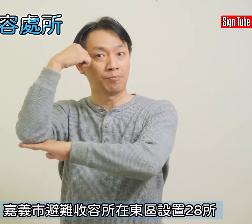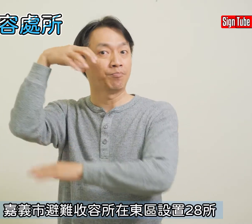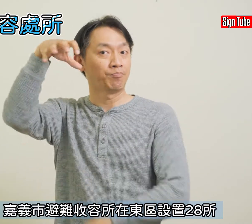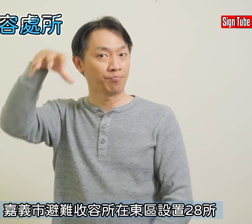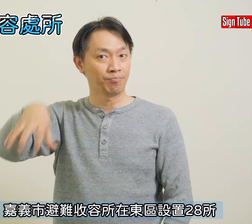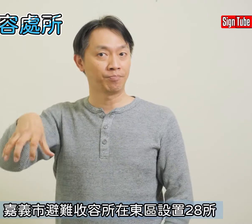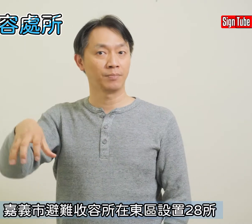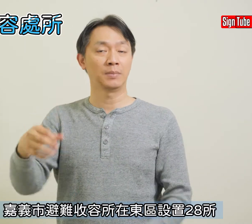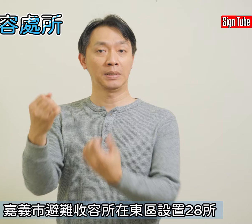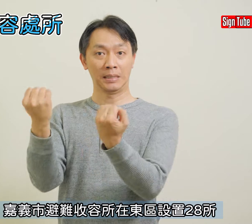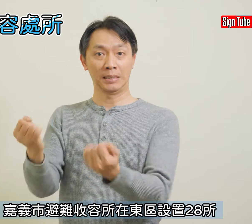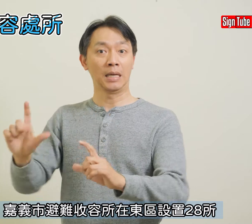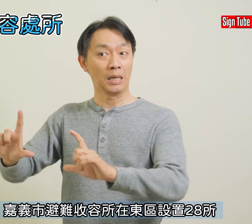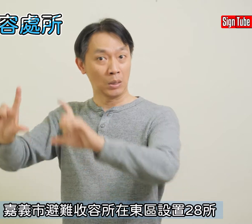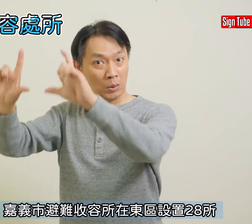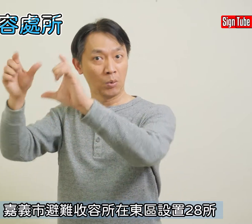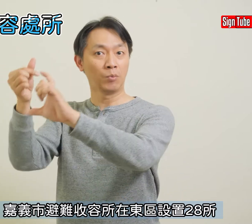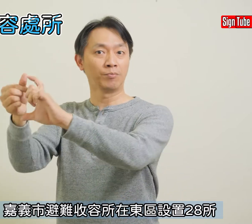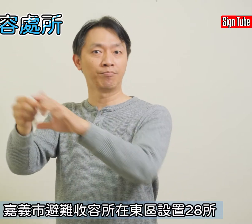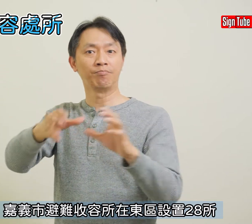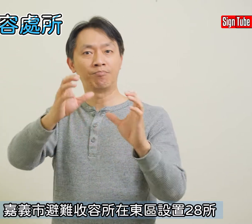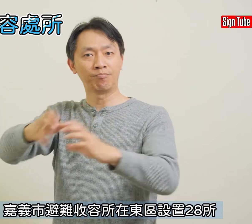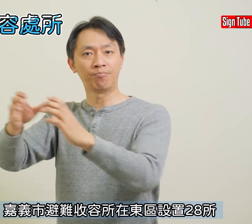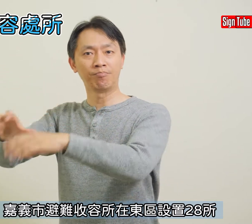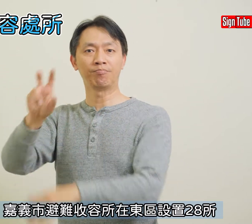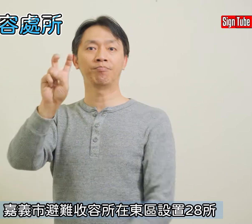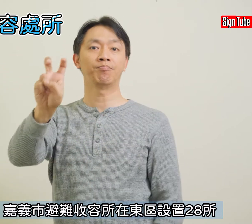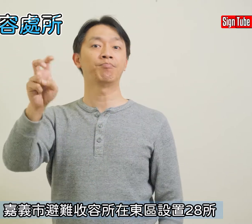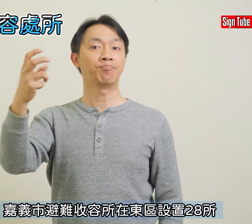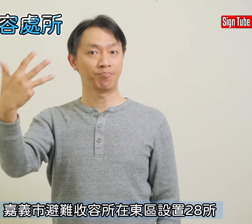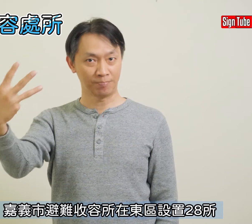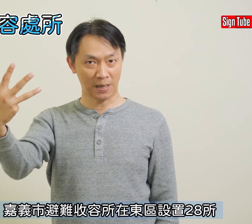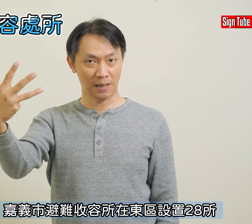嘉义市避难收容所在东区设置28所，